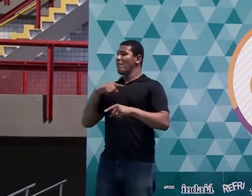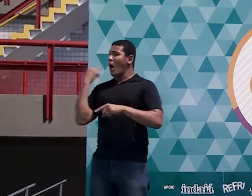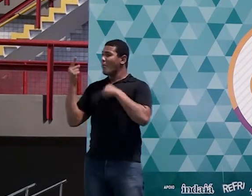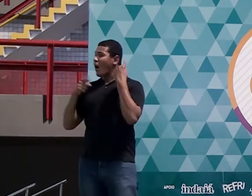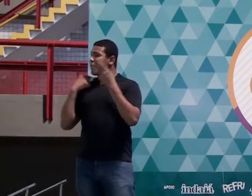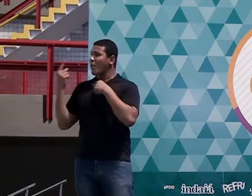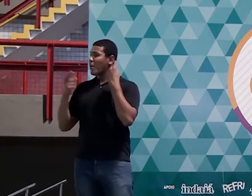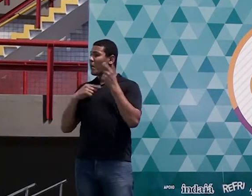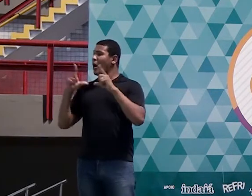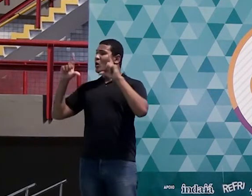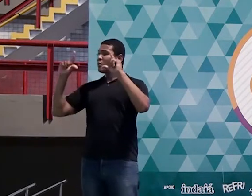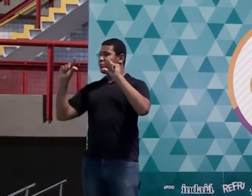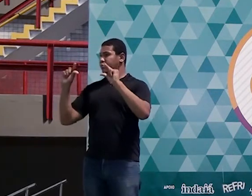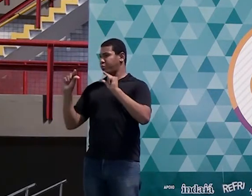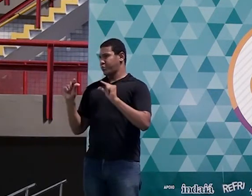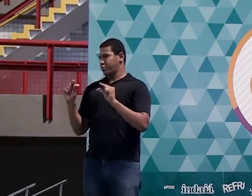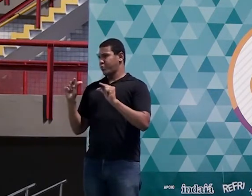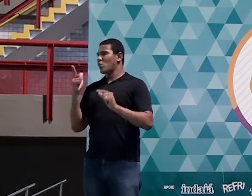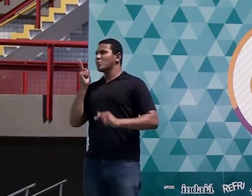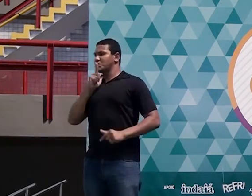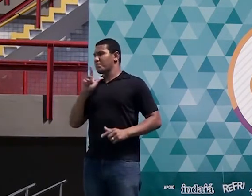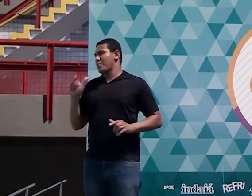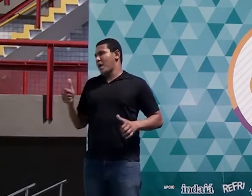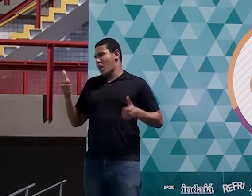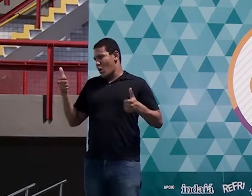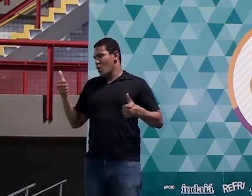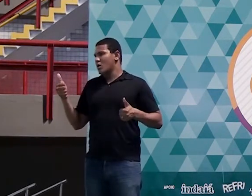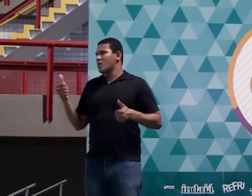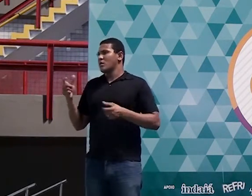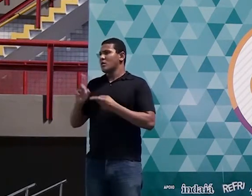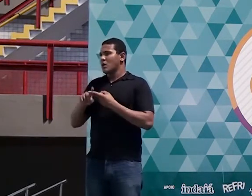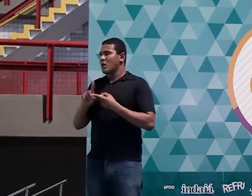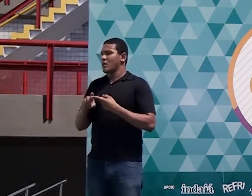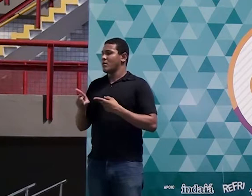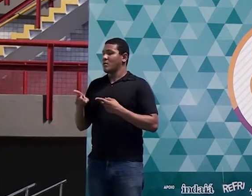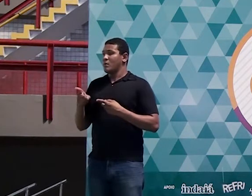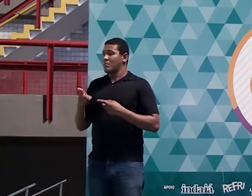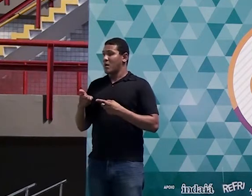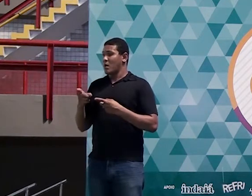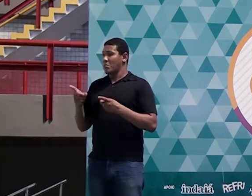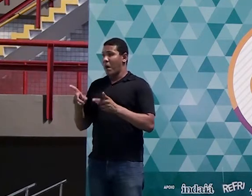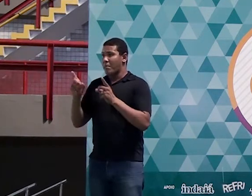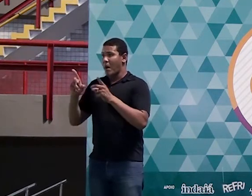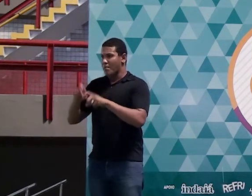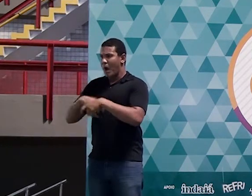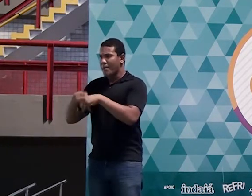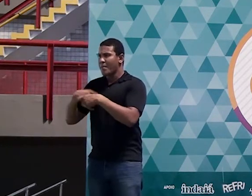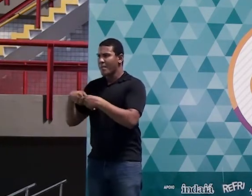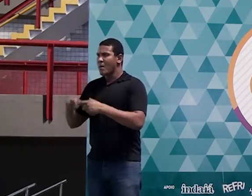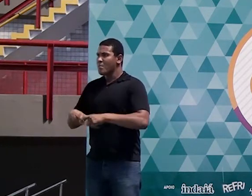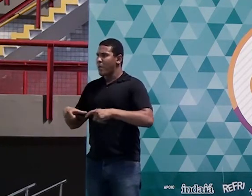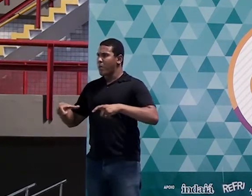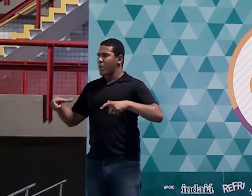Europa começou a consumir o que produzia e começou a produzir